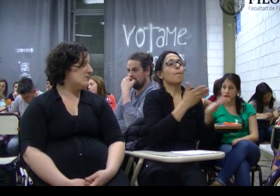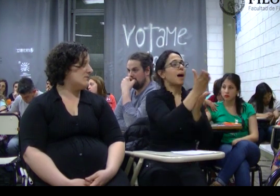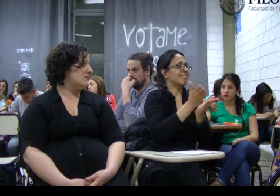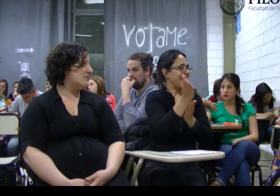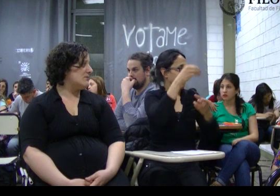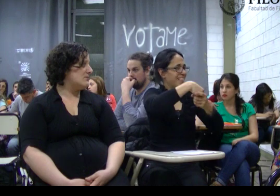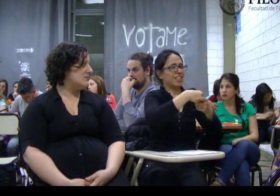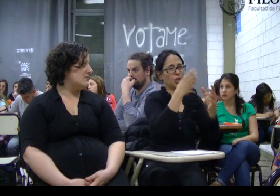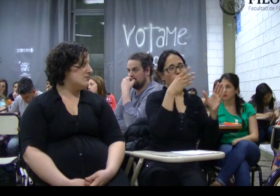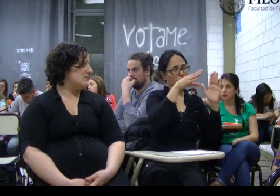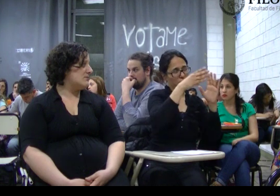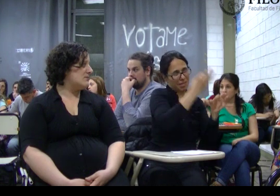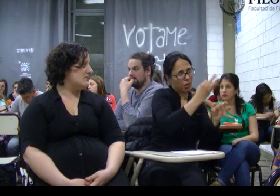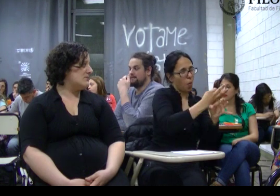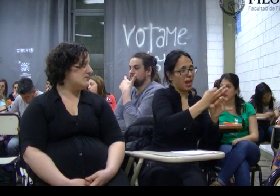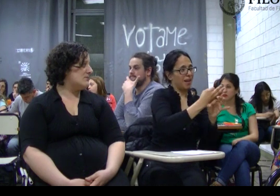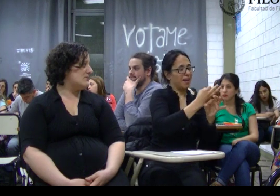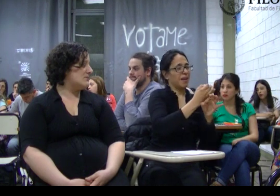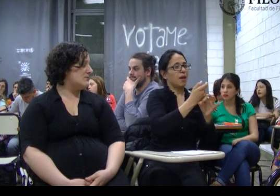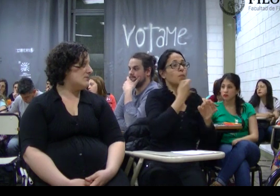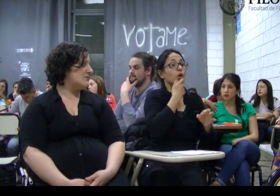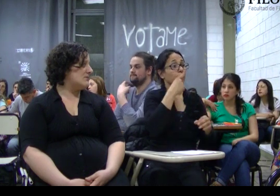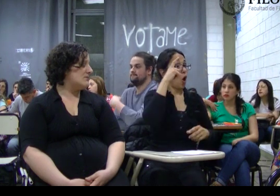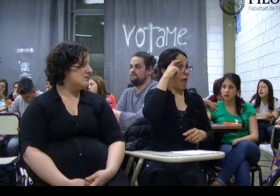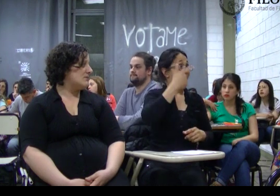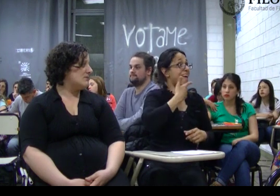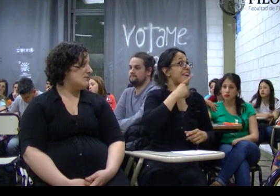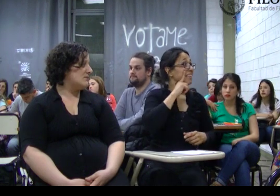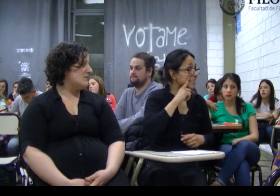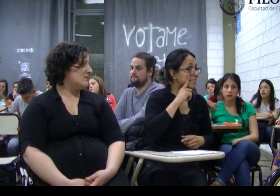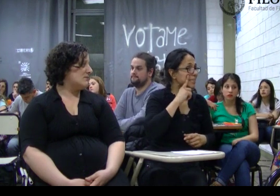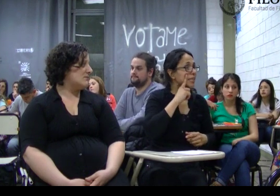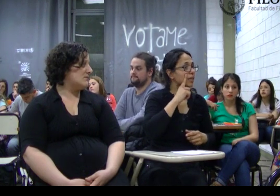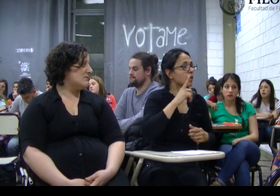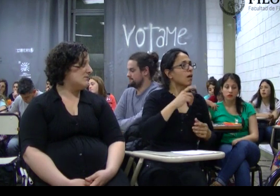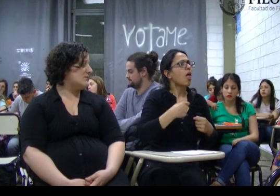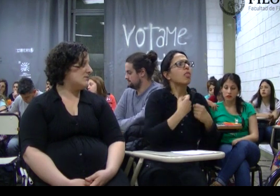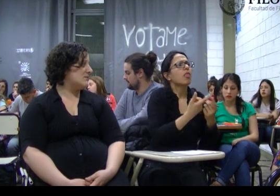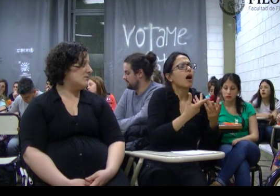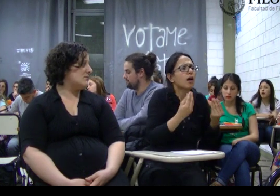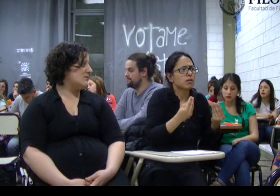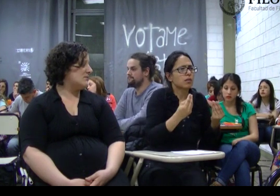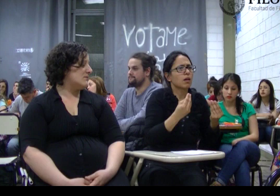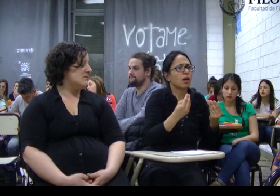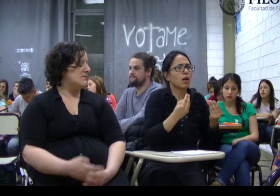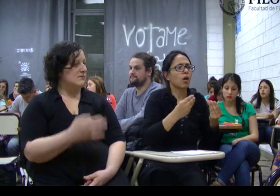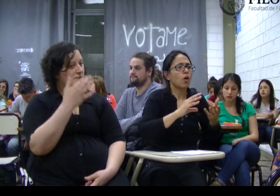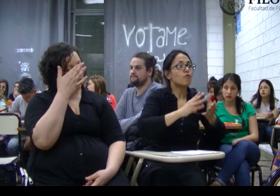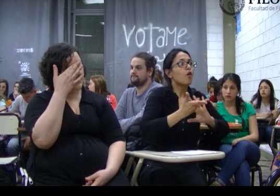Lo que hace la ESI es esta enorme oportunidad, esta enorme potencia, que es, como decía Paula,